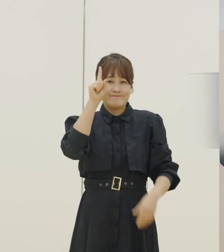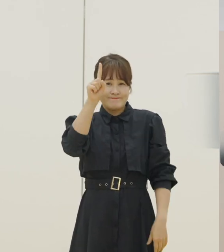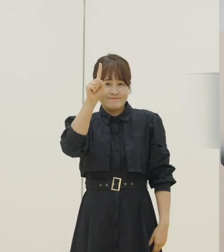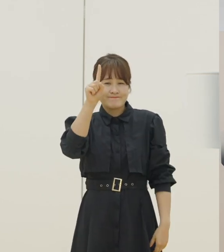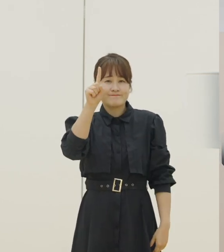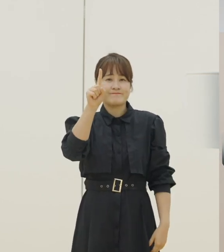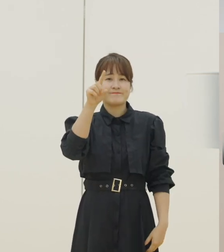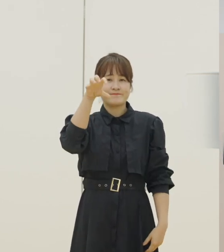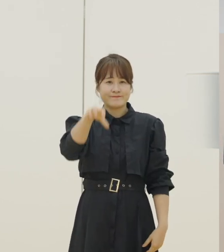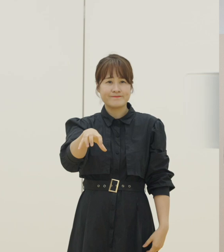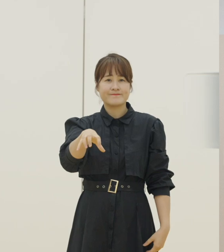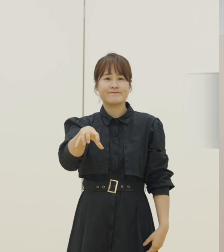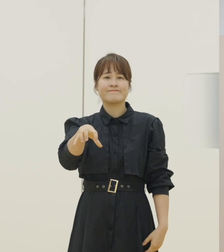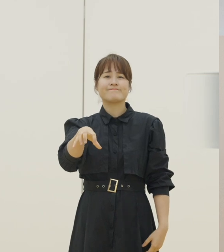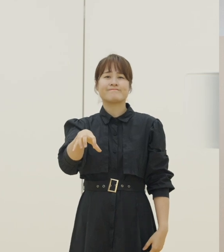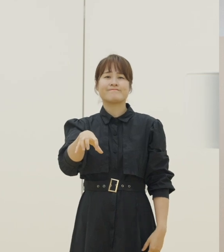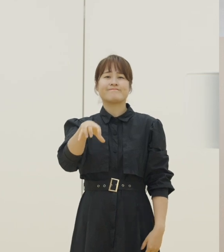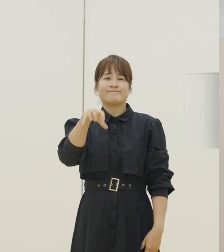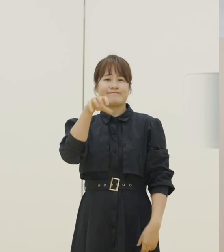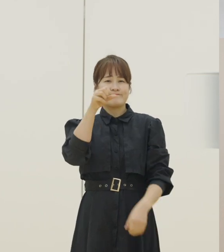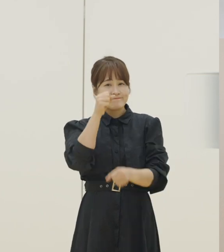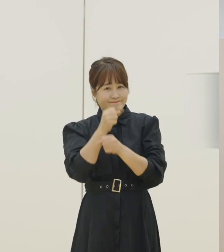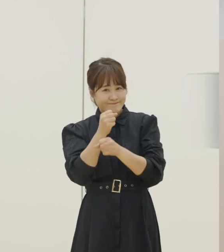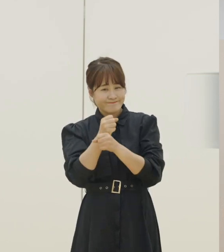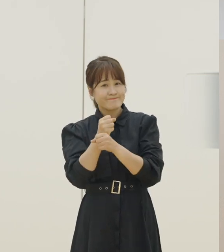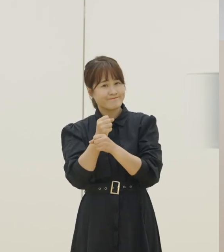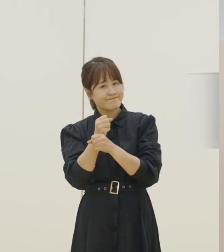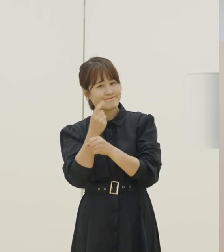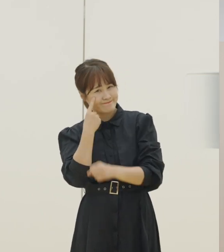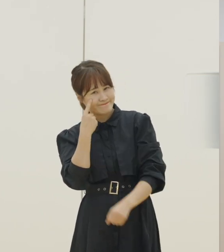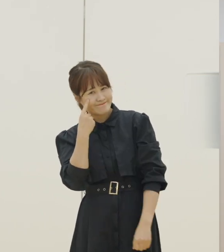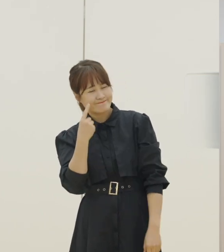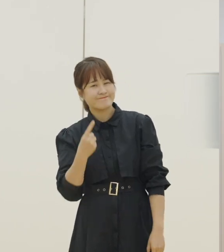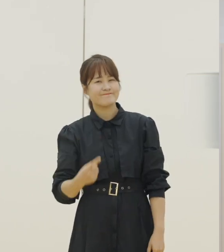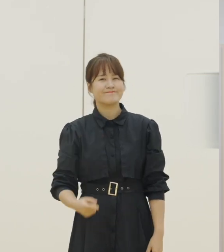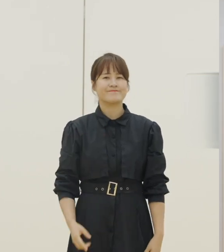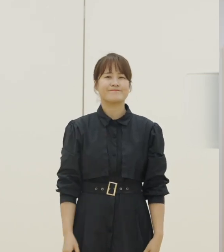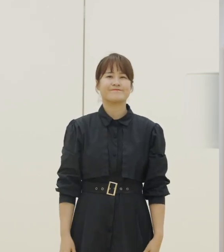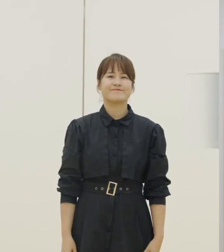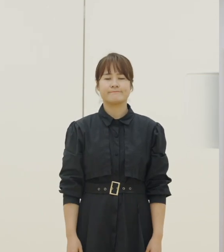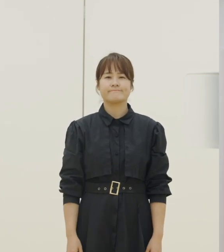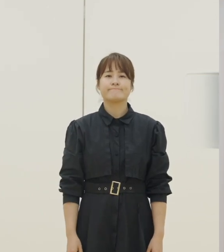하나의 마당을 만들어 보자. 그런 거거든요.